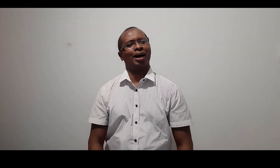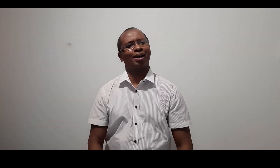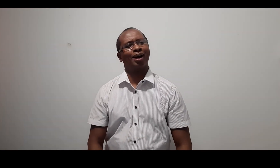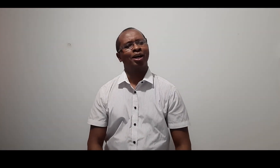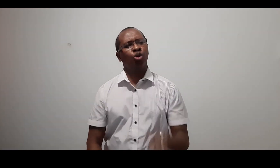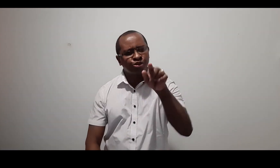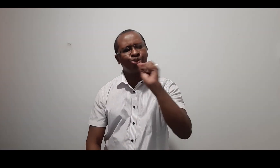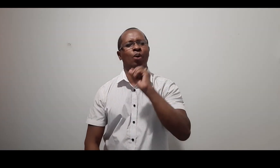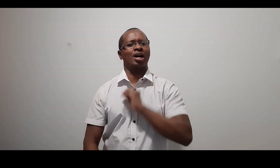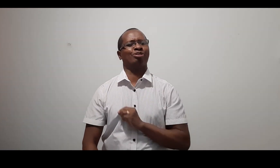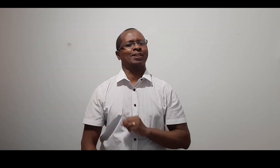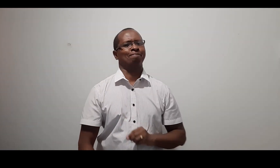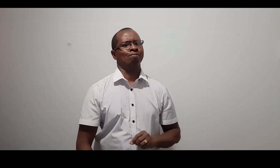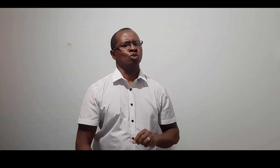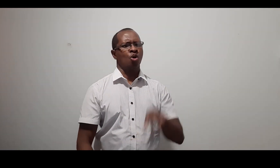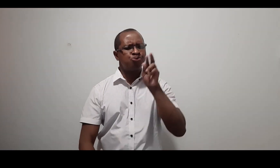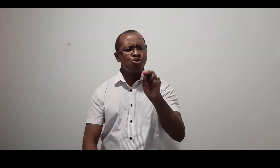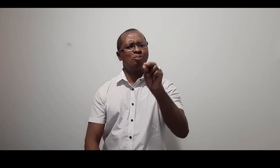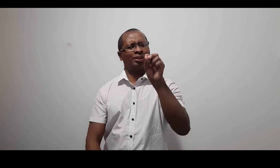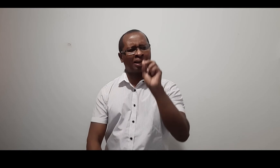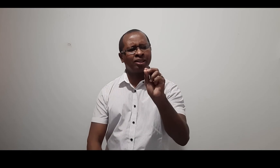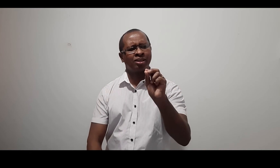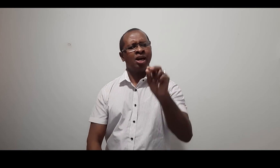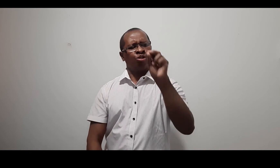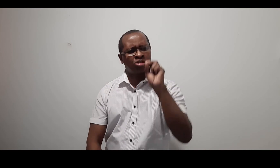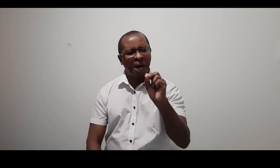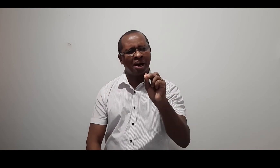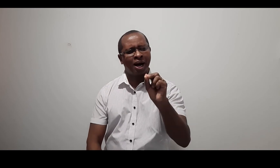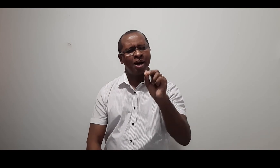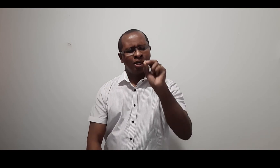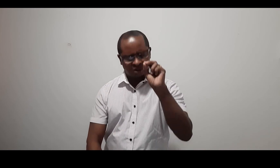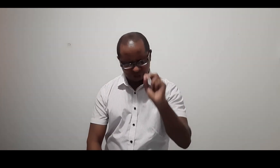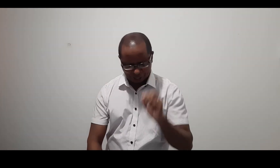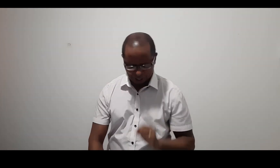fiadanana io ny fonao ry havana fo mitahiry fiainana sy fiadanana